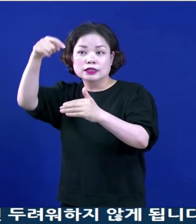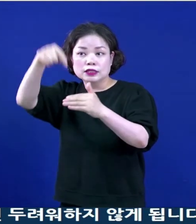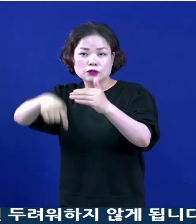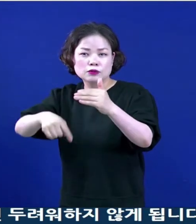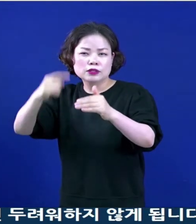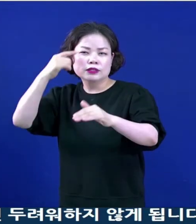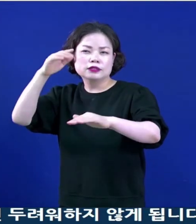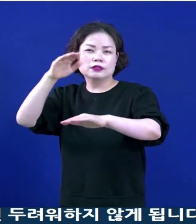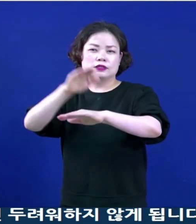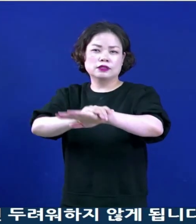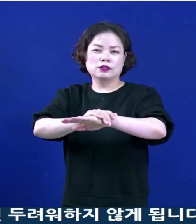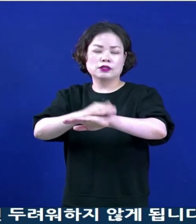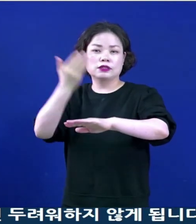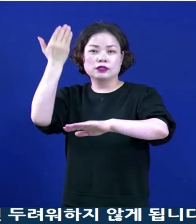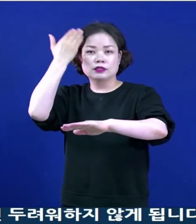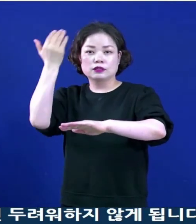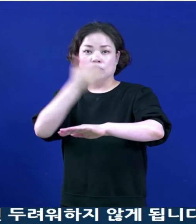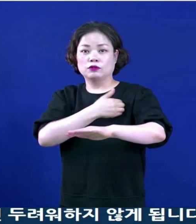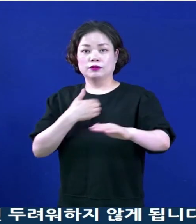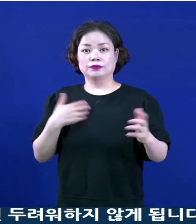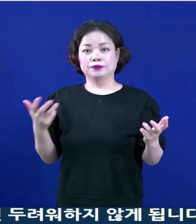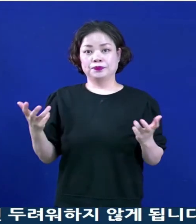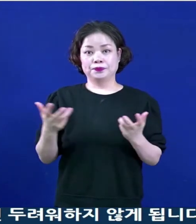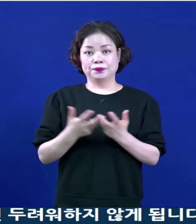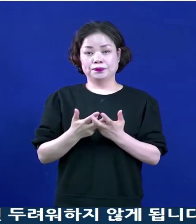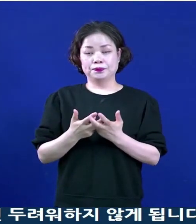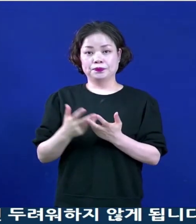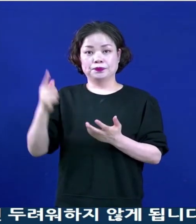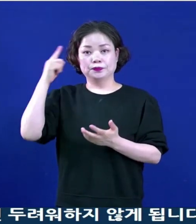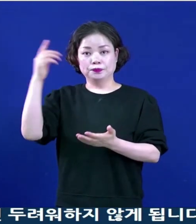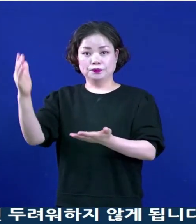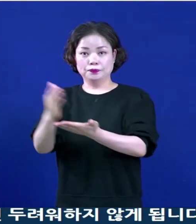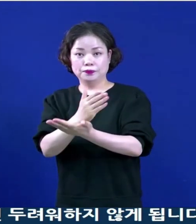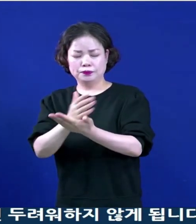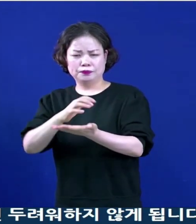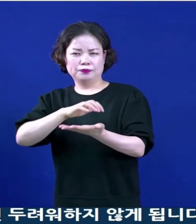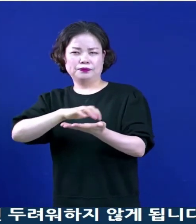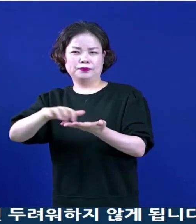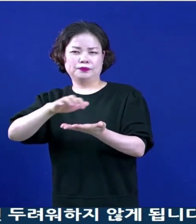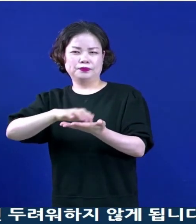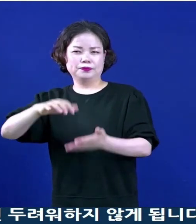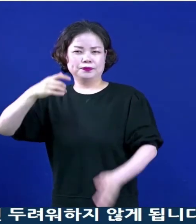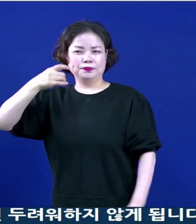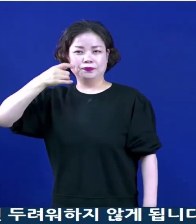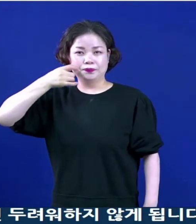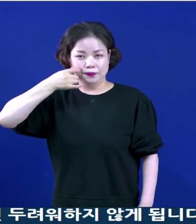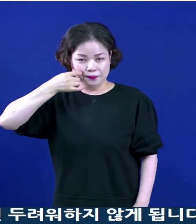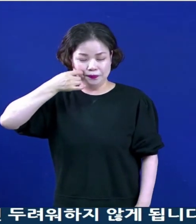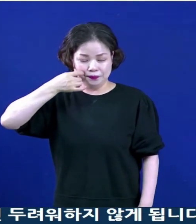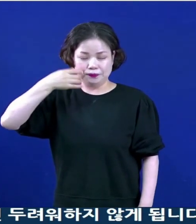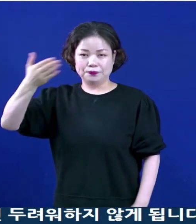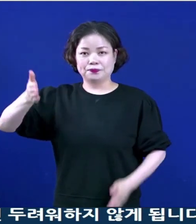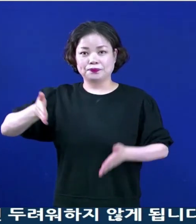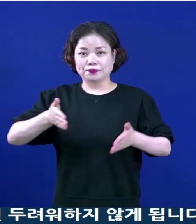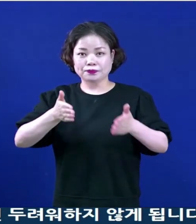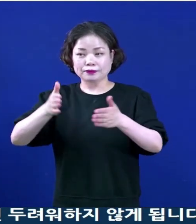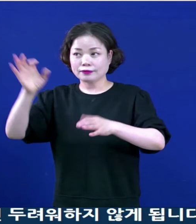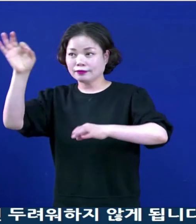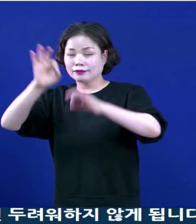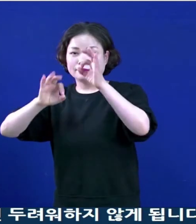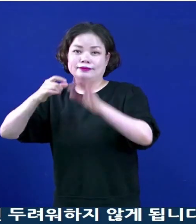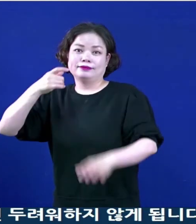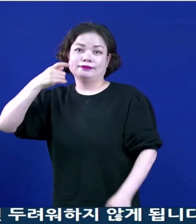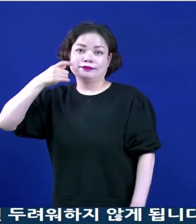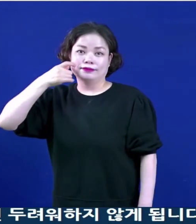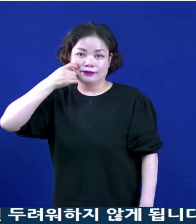하나님의 지혜와 지식의 풍성하며 그의 판단은 헤아리지 못할 것이며 그의 길은 찾지